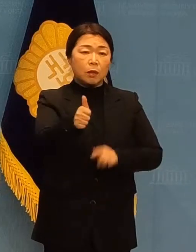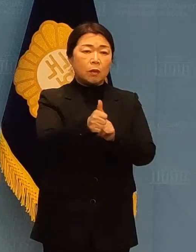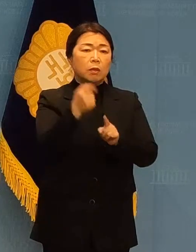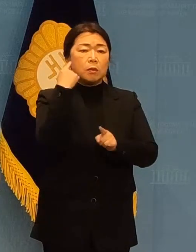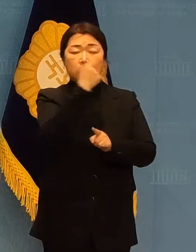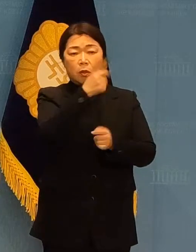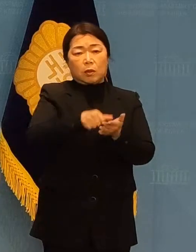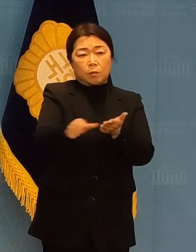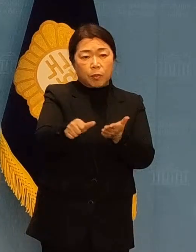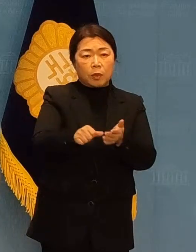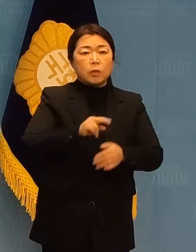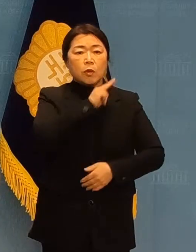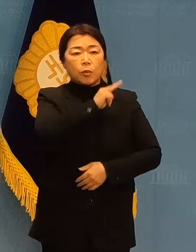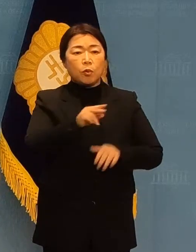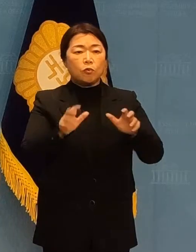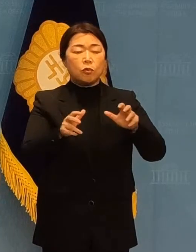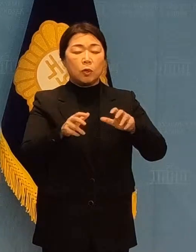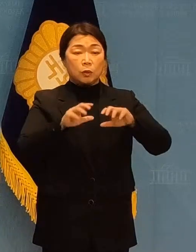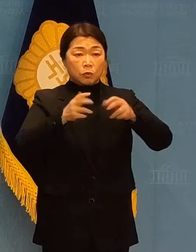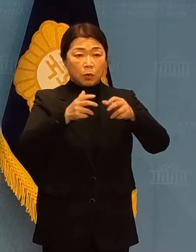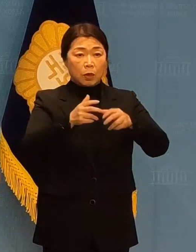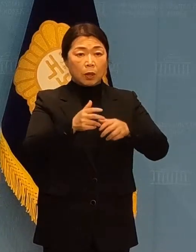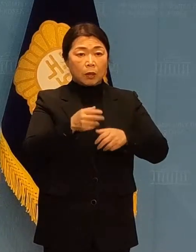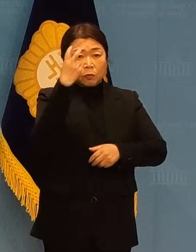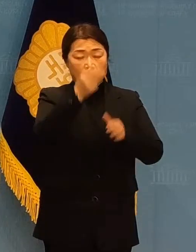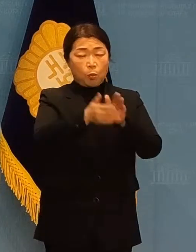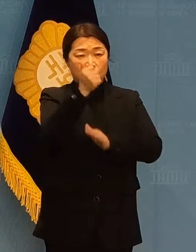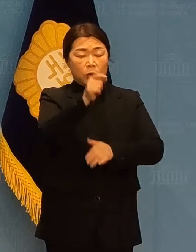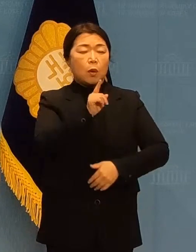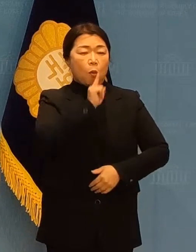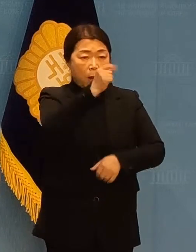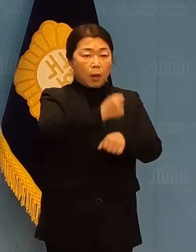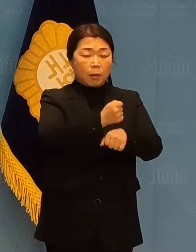혐의로 국가수사본부에 고발하겠습니다.